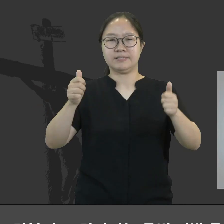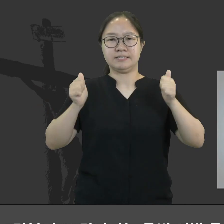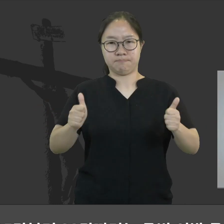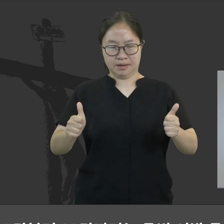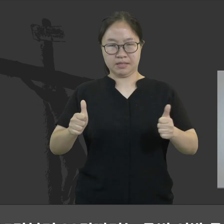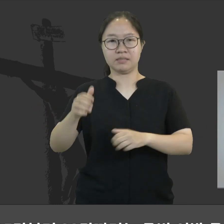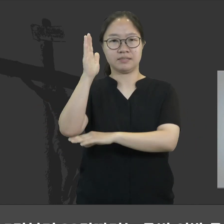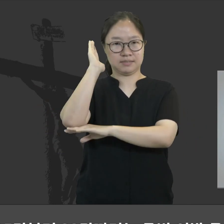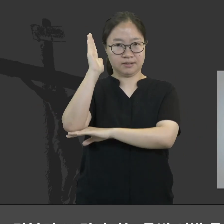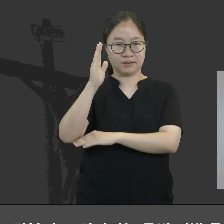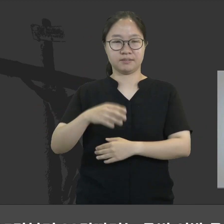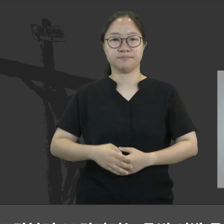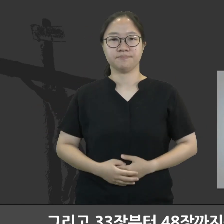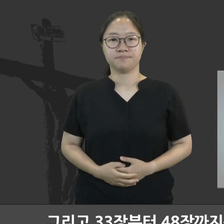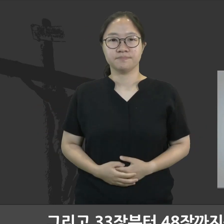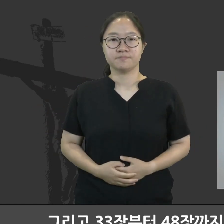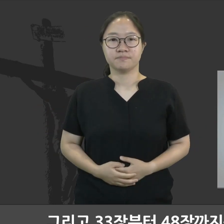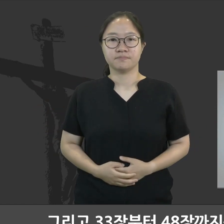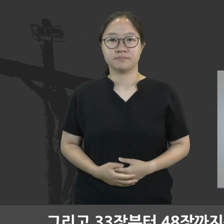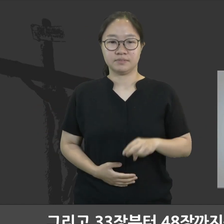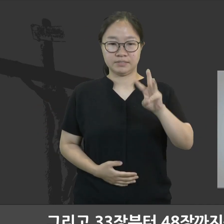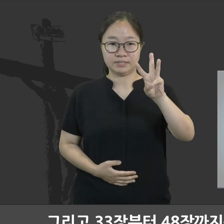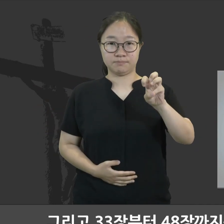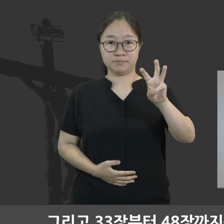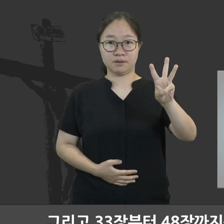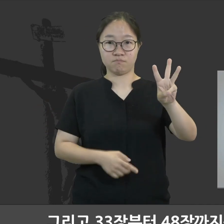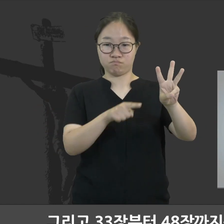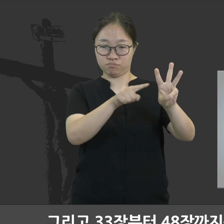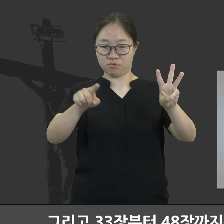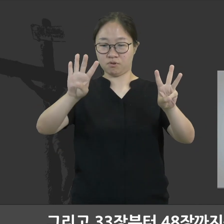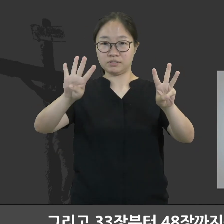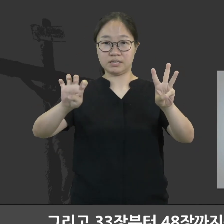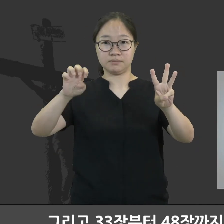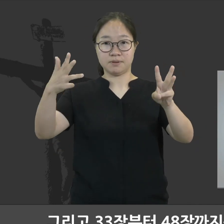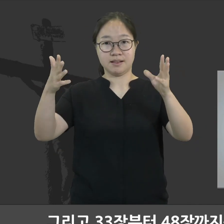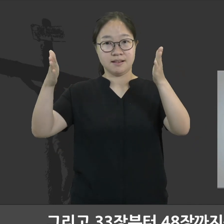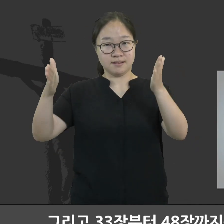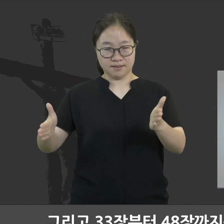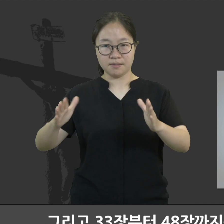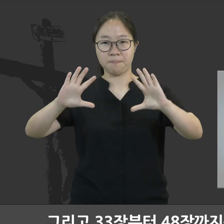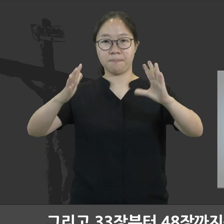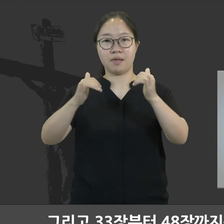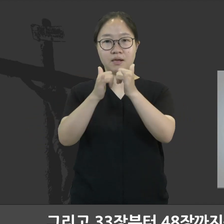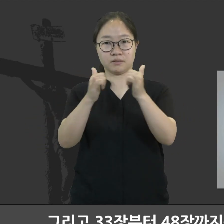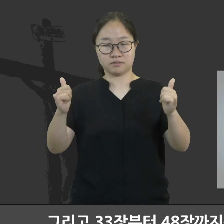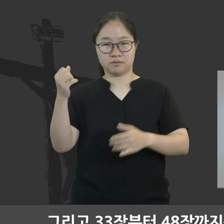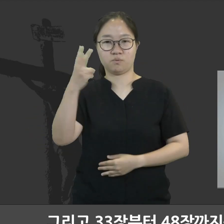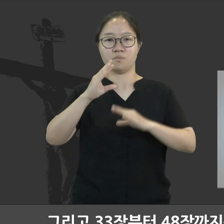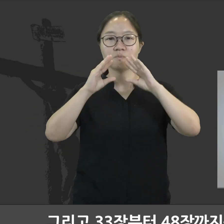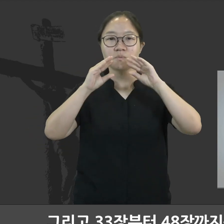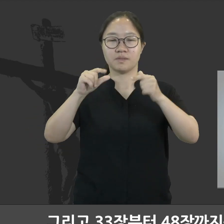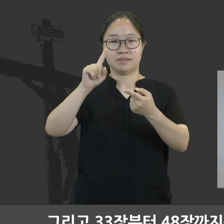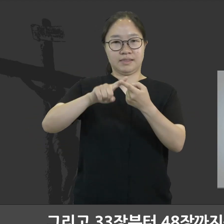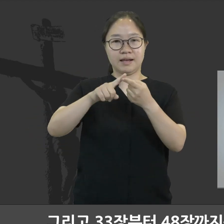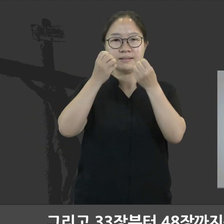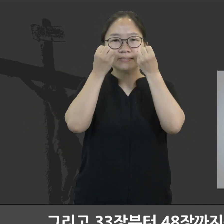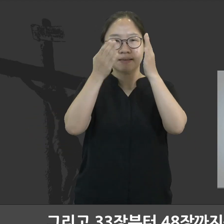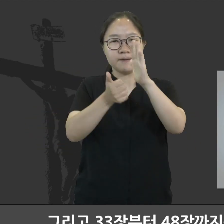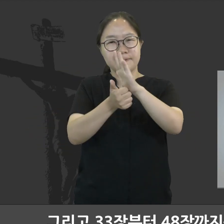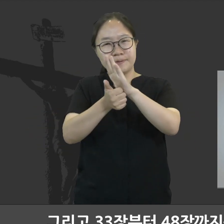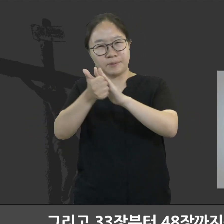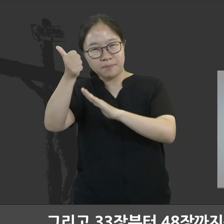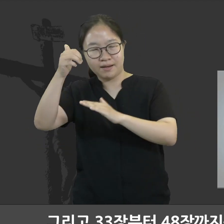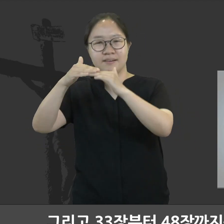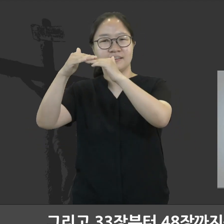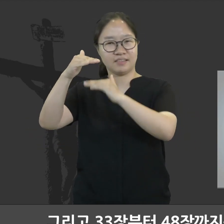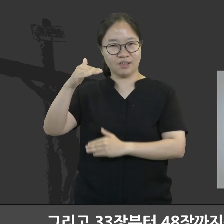임하는 심판에 대한 예언, 그리고 33장부터 48장까지는 백성들과 땅을 향한 새